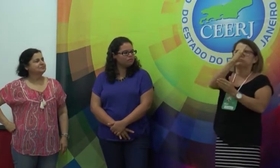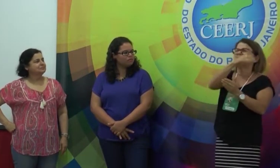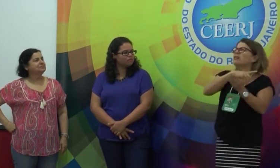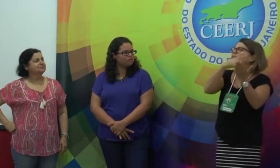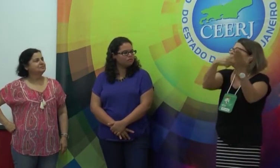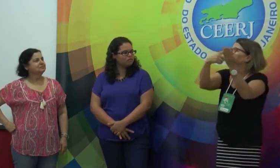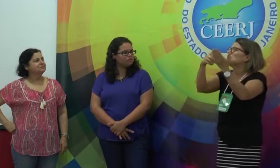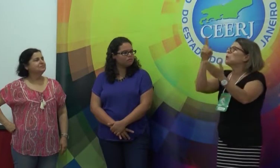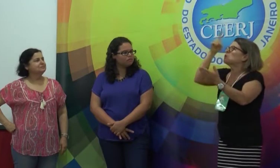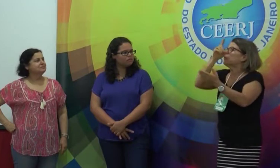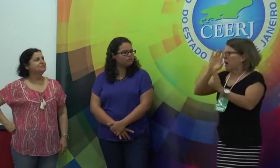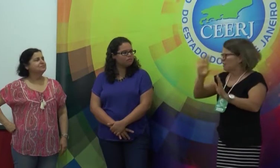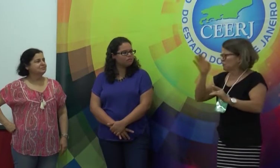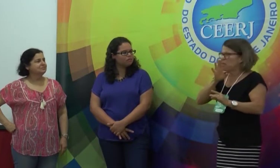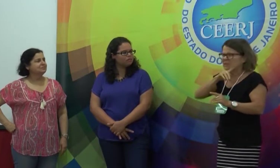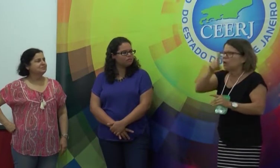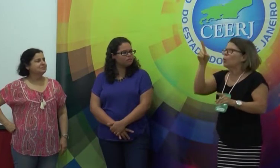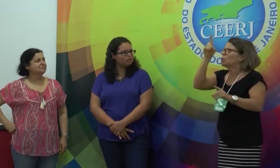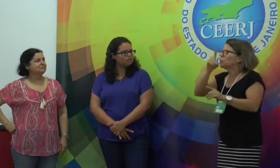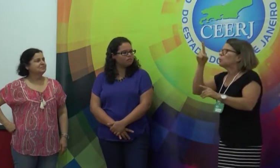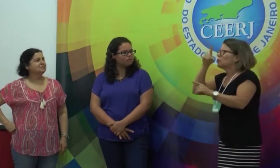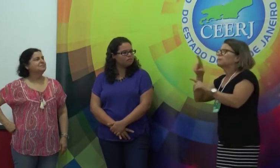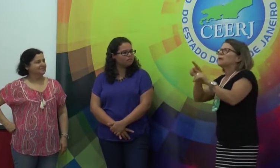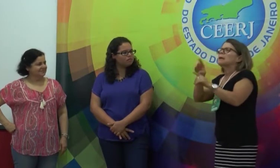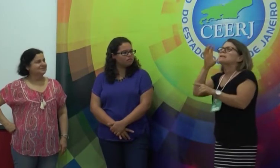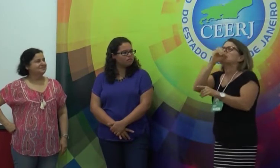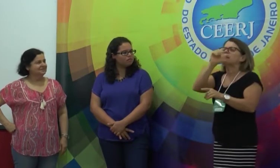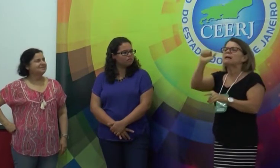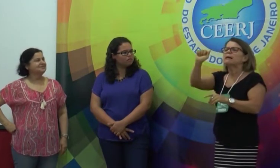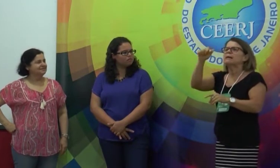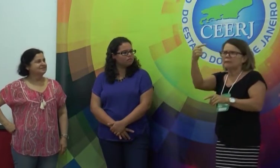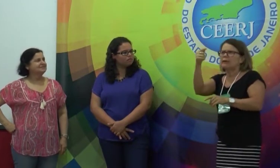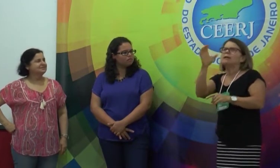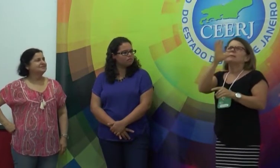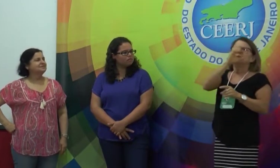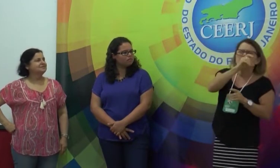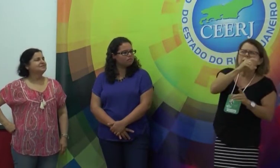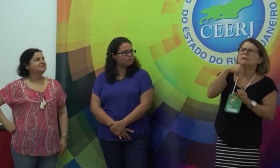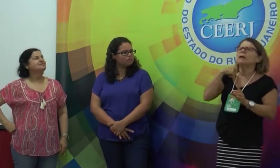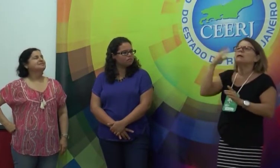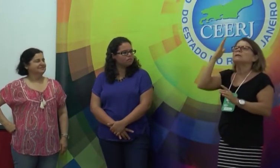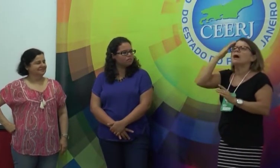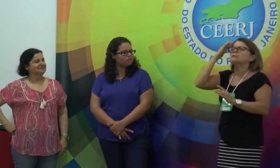Né? Fazendo a comparação em várias religiões, em várias instituições religiosas.